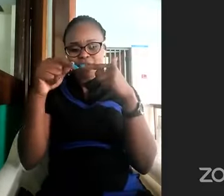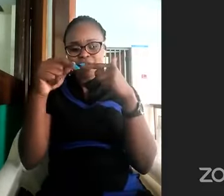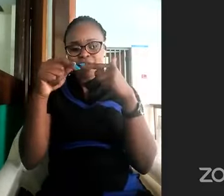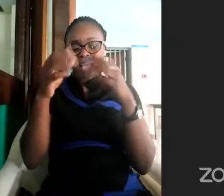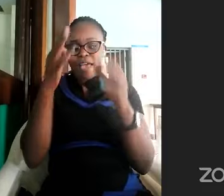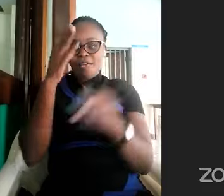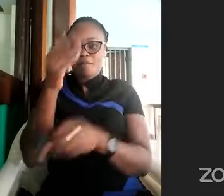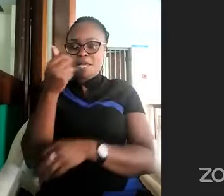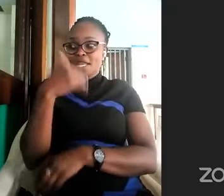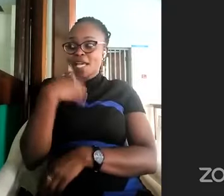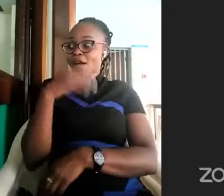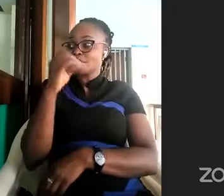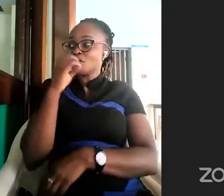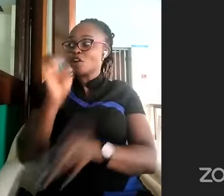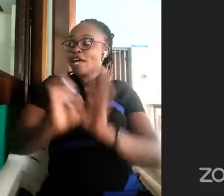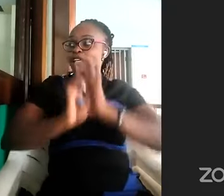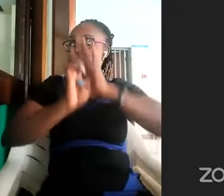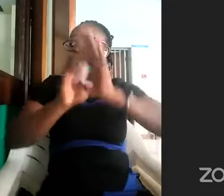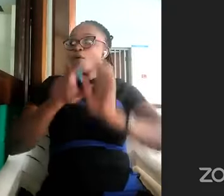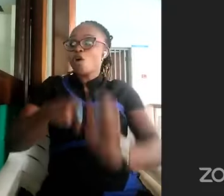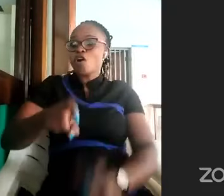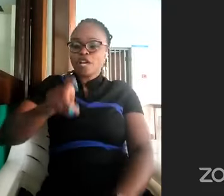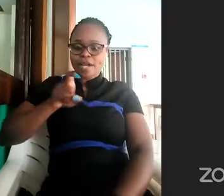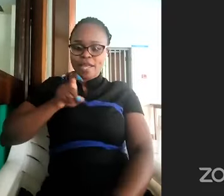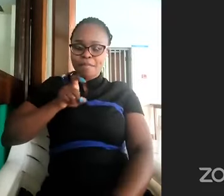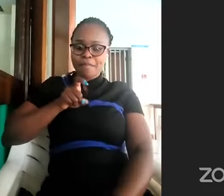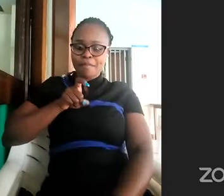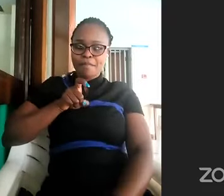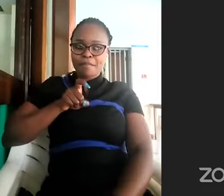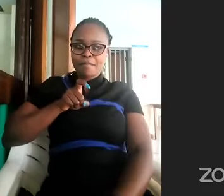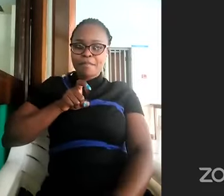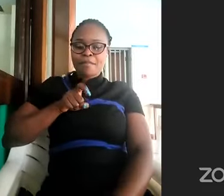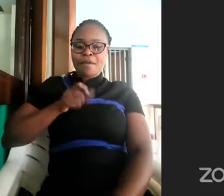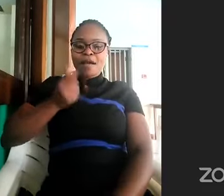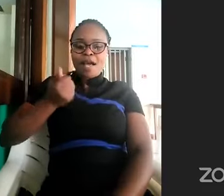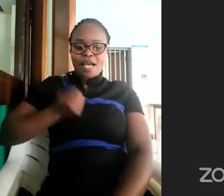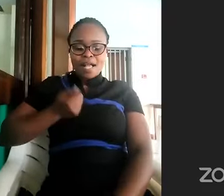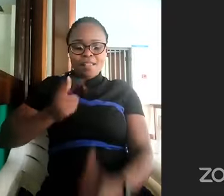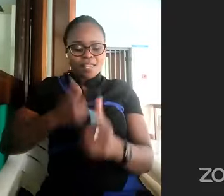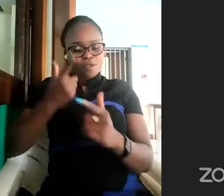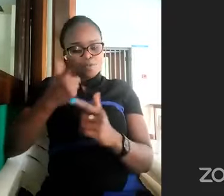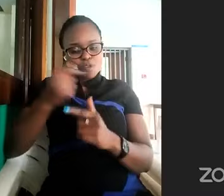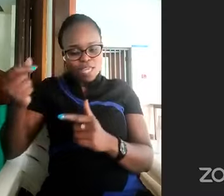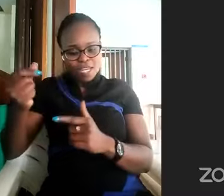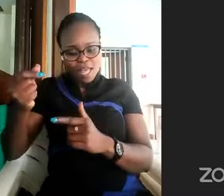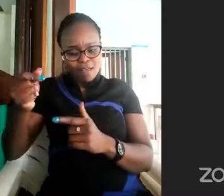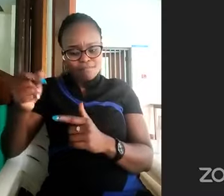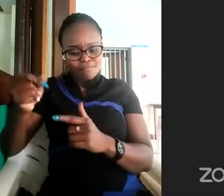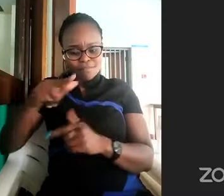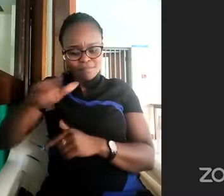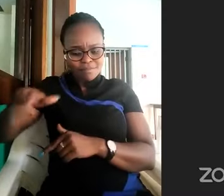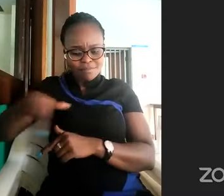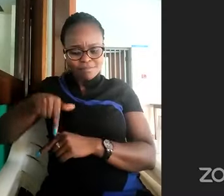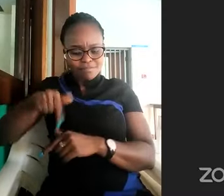msichana, unaanza na kwa mzee wa mtaa, uende kwa chifu. Ukiwa hauna chochote pale hufaulu. Uende